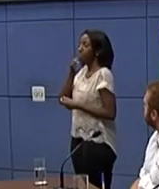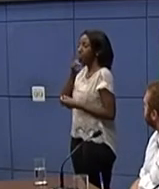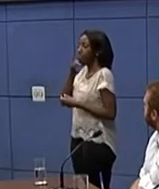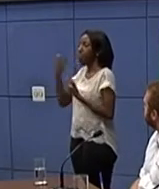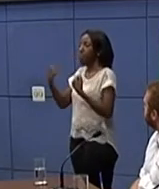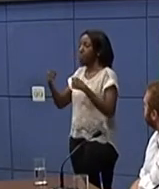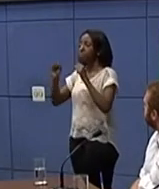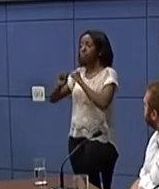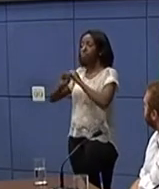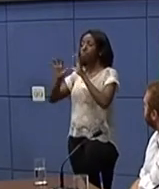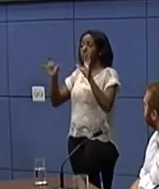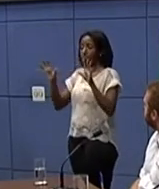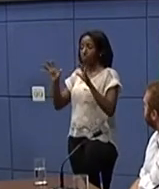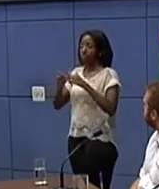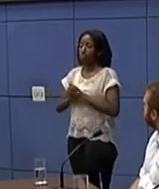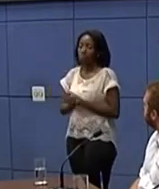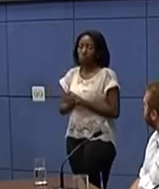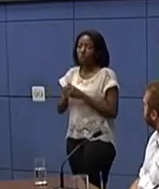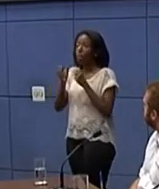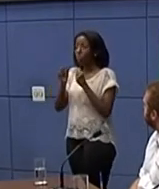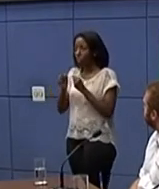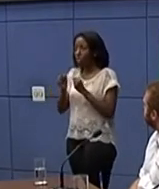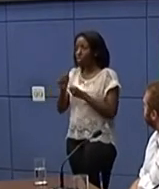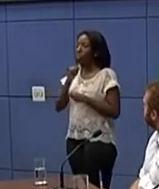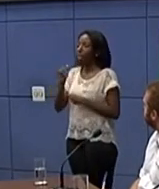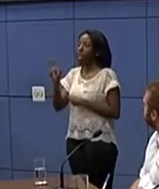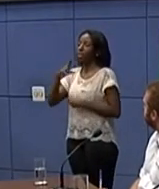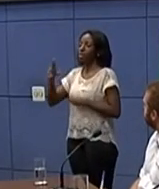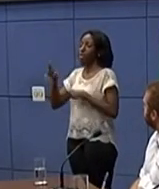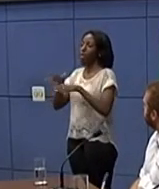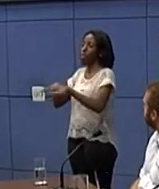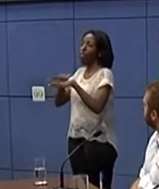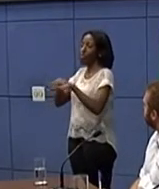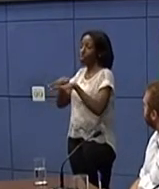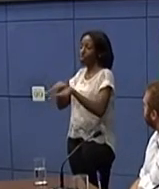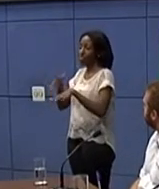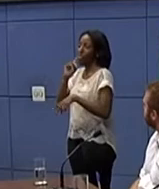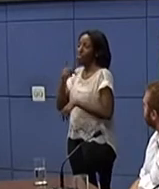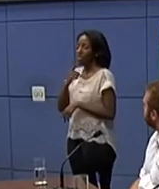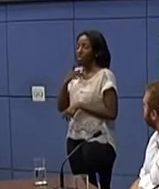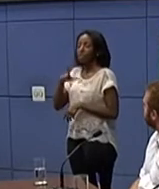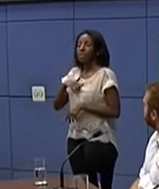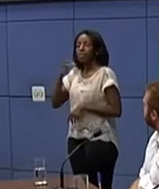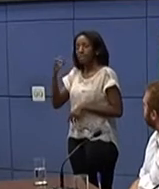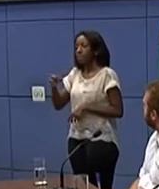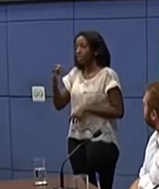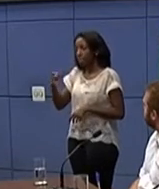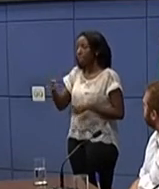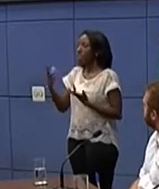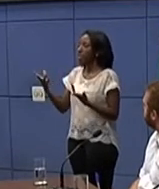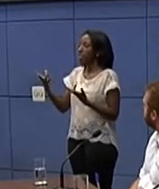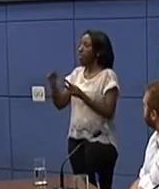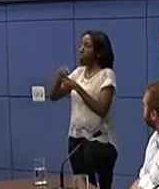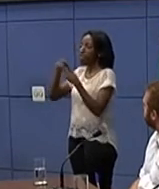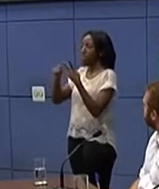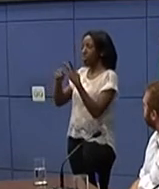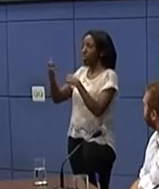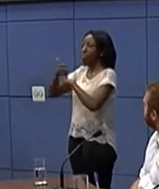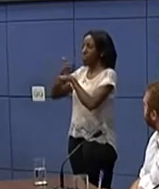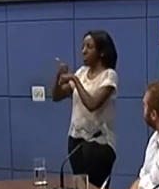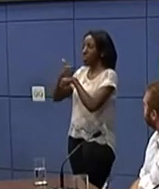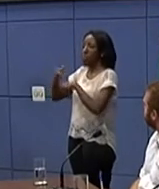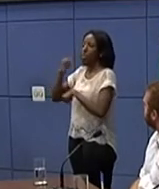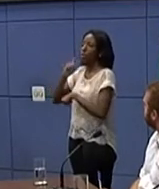algumas coisas. Eu acho que eu poderia falar em nome do movimento. Tenho certeza que a Patrícia, que é a líder surda, e a Ana Regina Campelo, que é a presidente